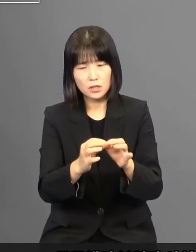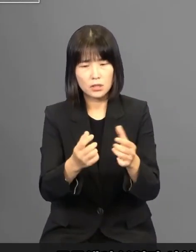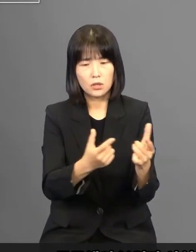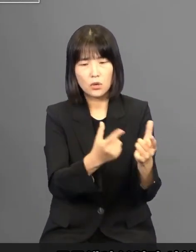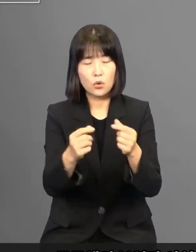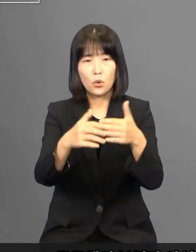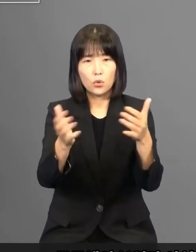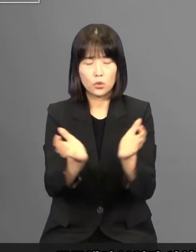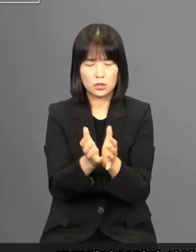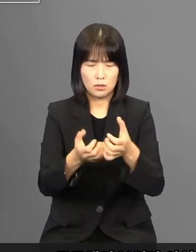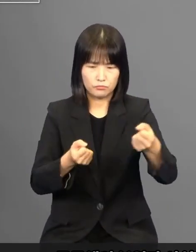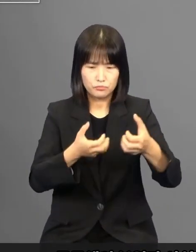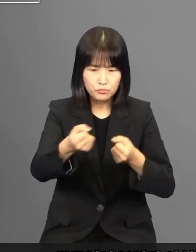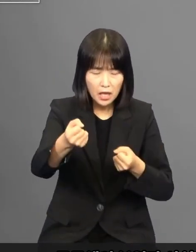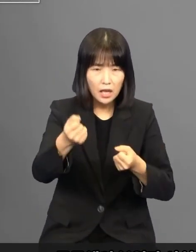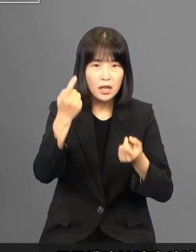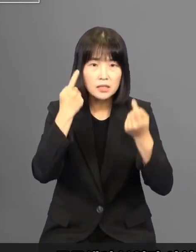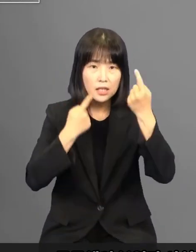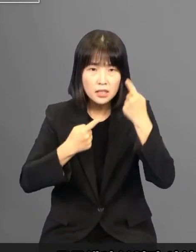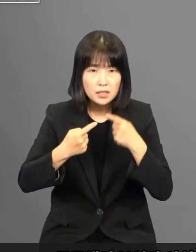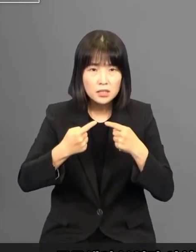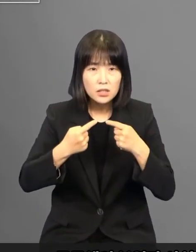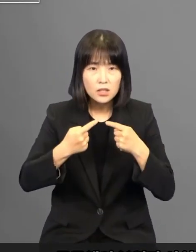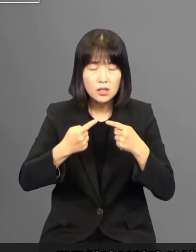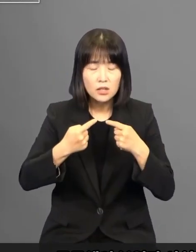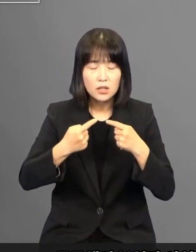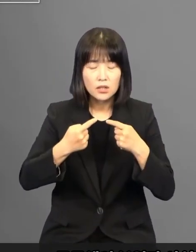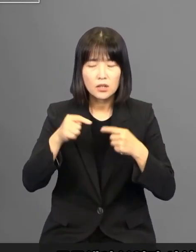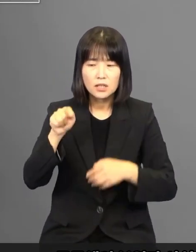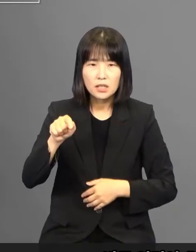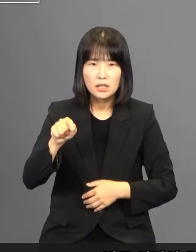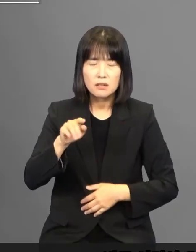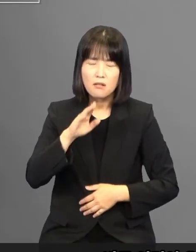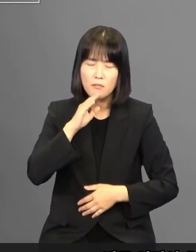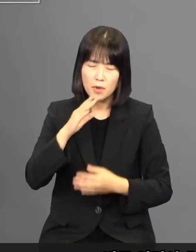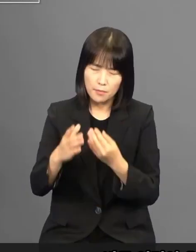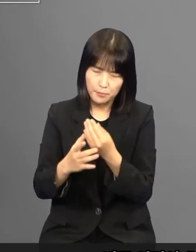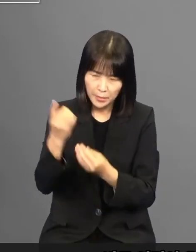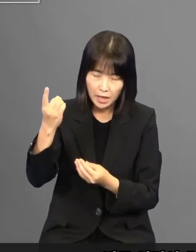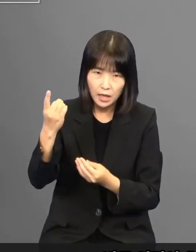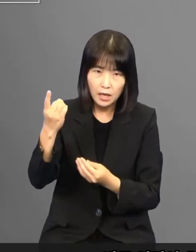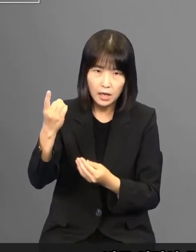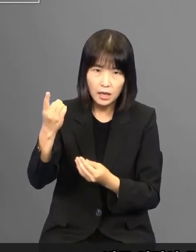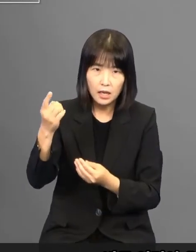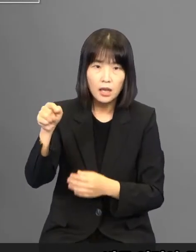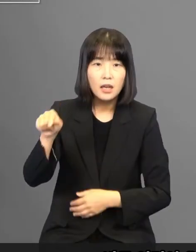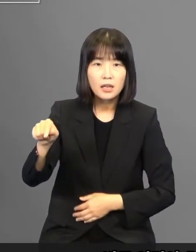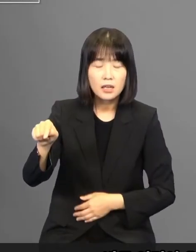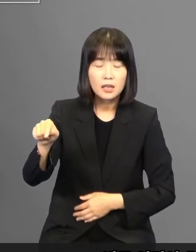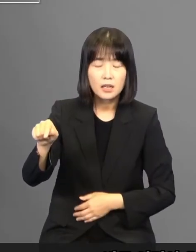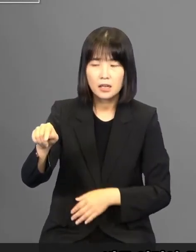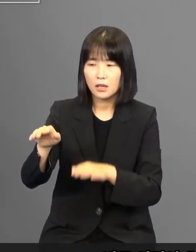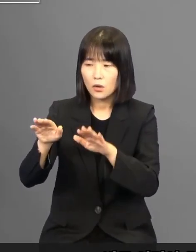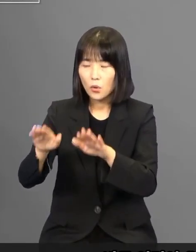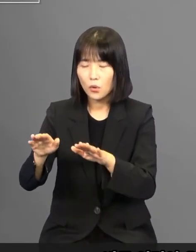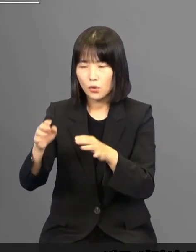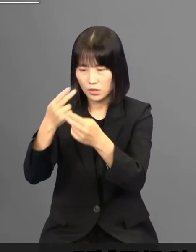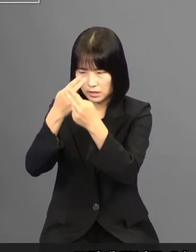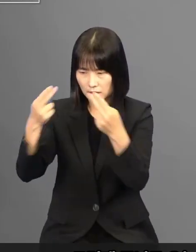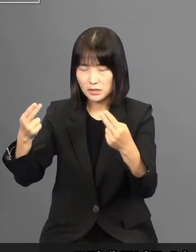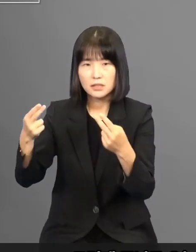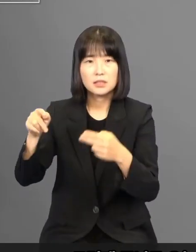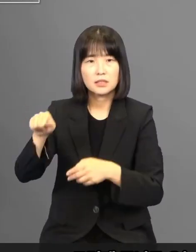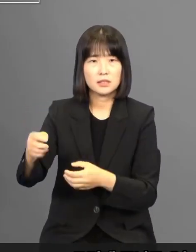분열과 상처가 진정으로 하나 되어주는 순간, 바로 이것이 오늘의 장례였던